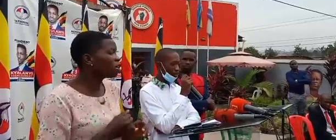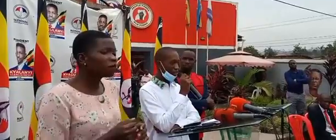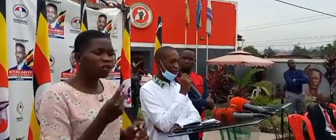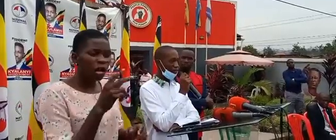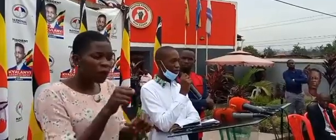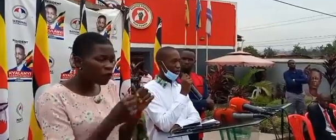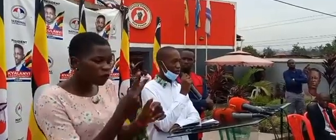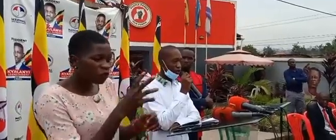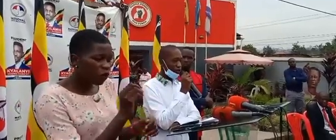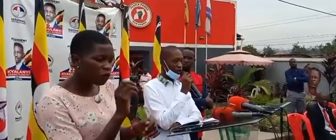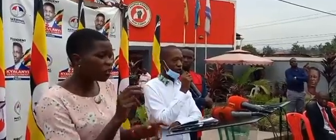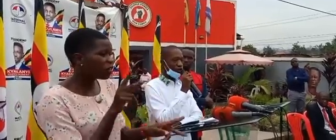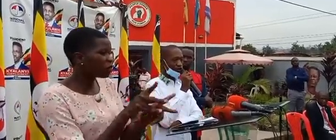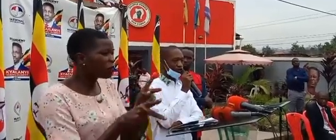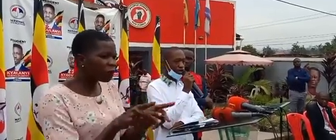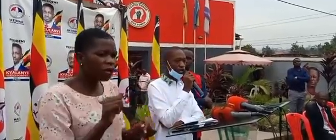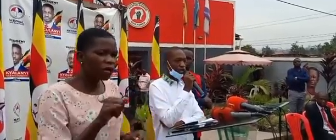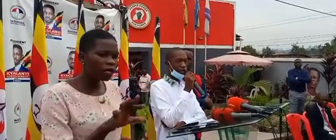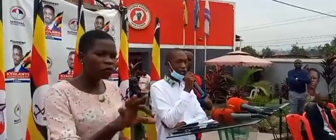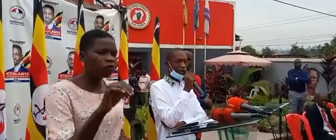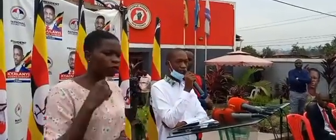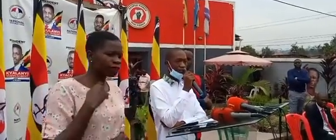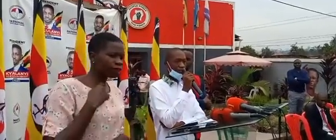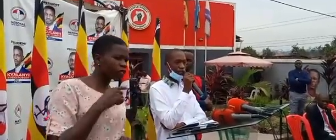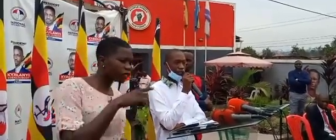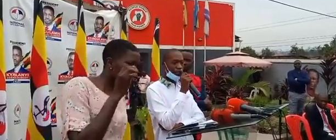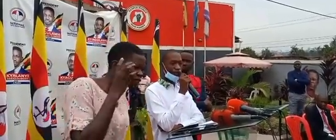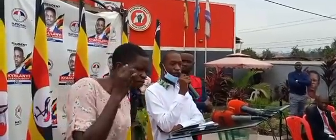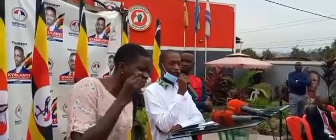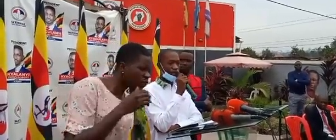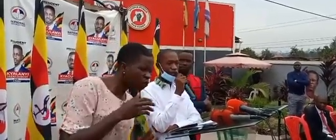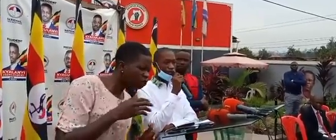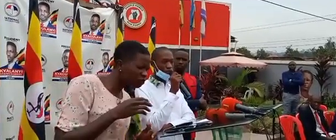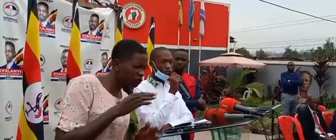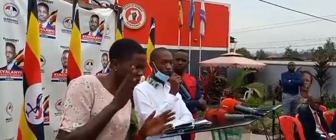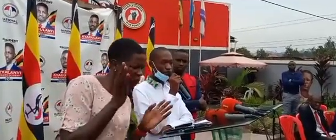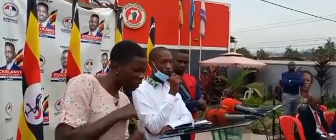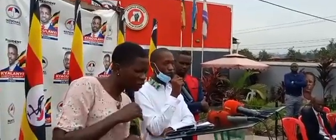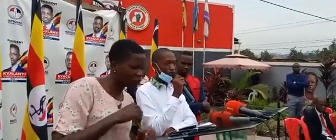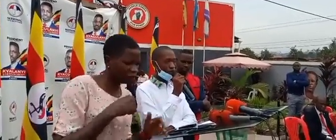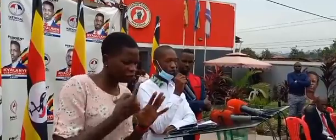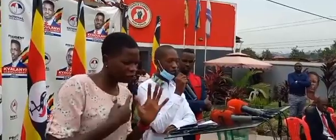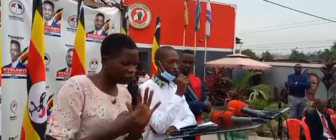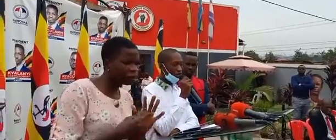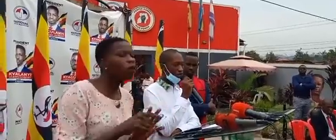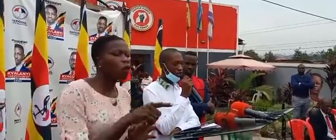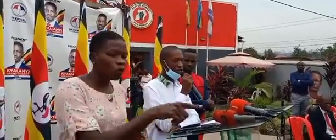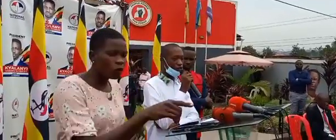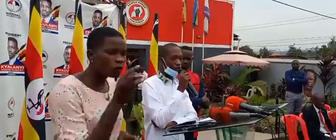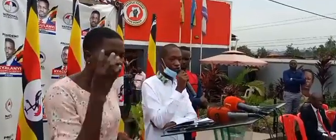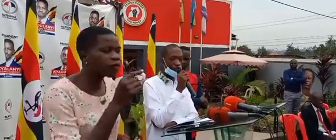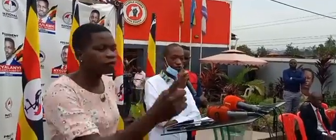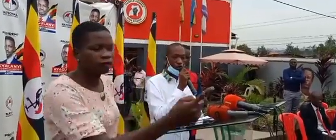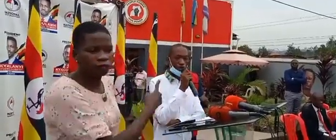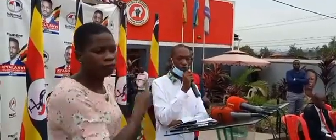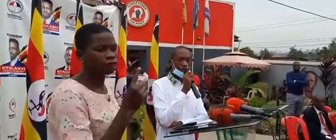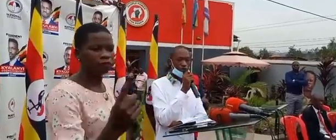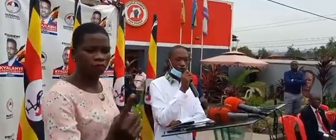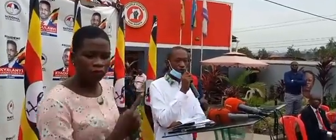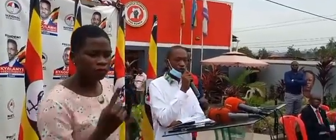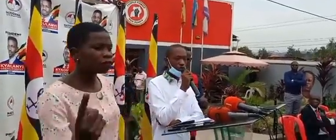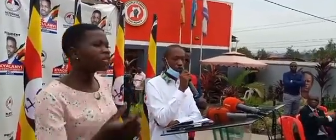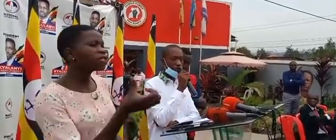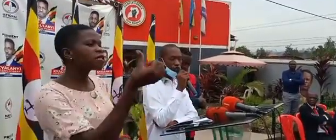bibiri abiri balondamu abantu mukaga abo kuwandika menti be bali obubya nnyo kubanga ekitalya omuntu